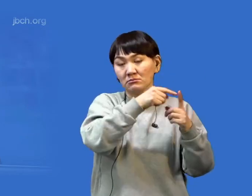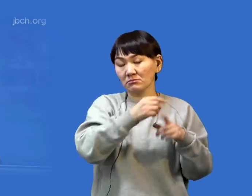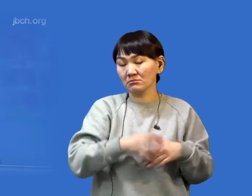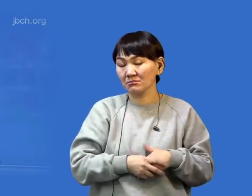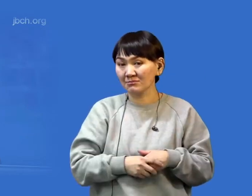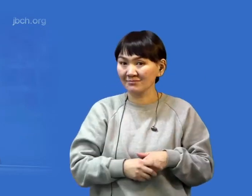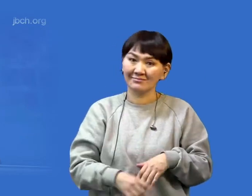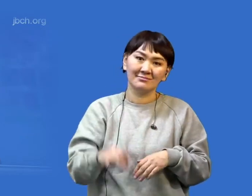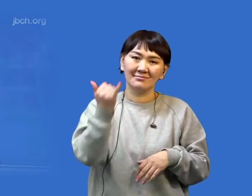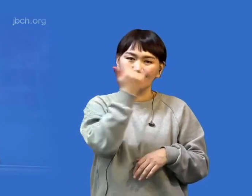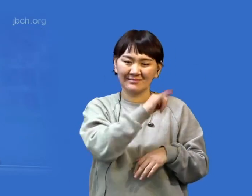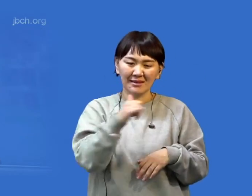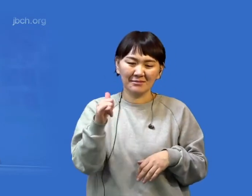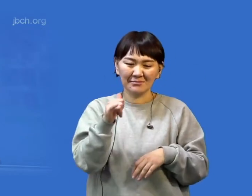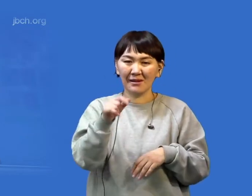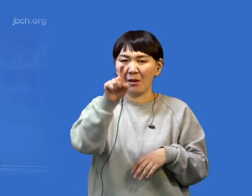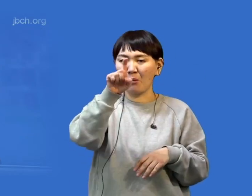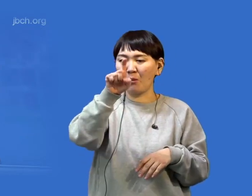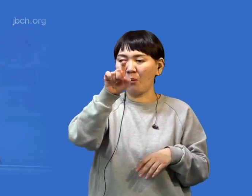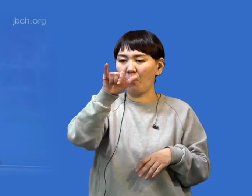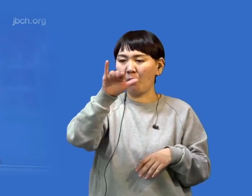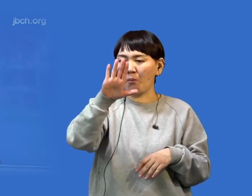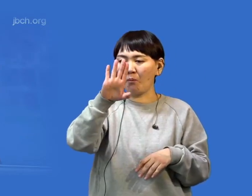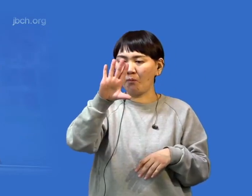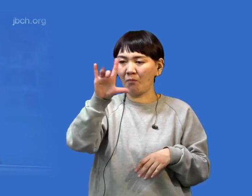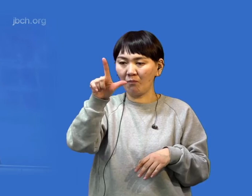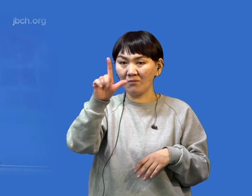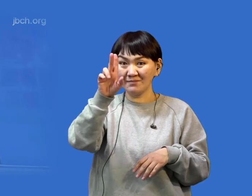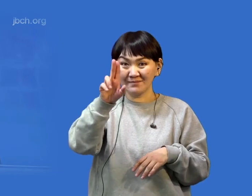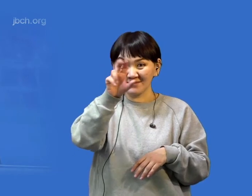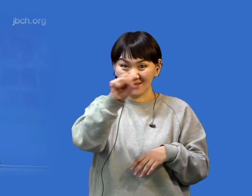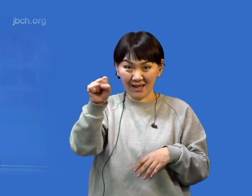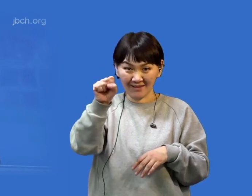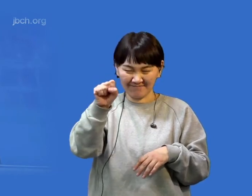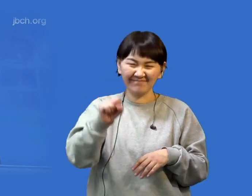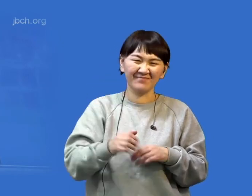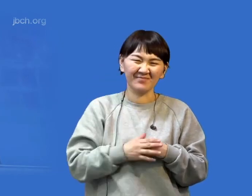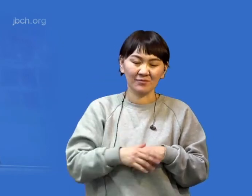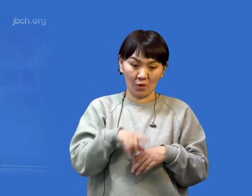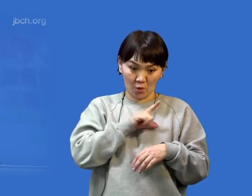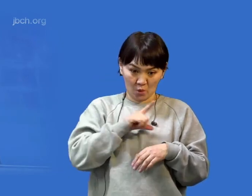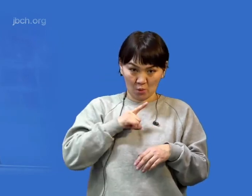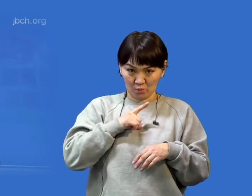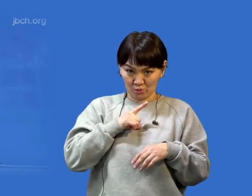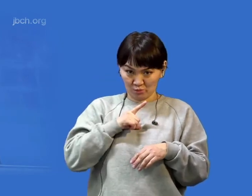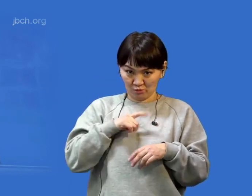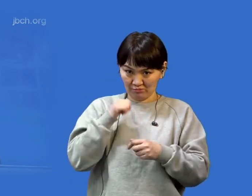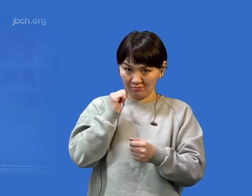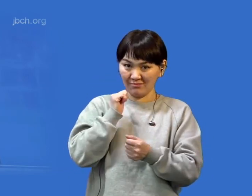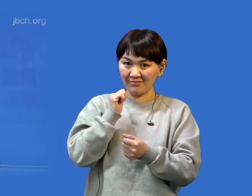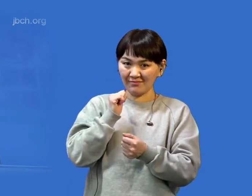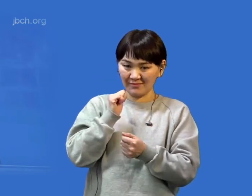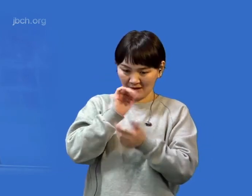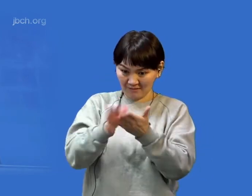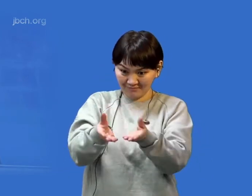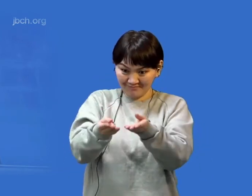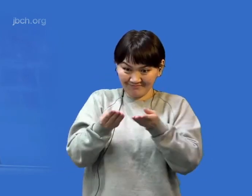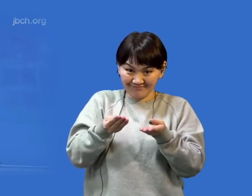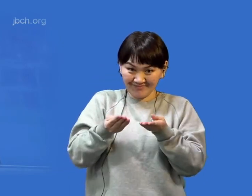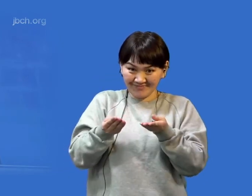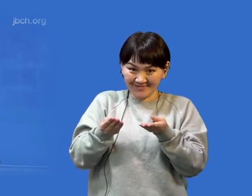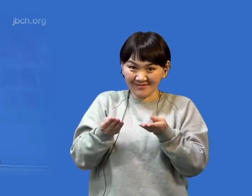Зарим хүмүүс одоо хувцаа энтер юм хийдэг. Өөрийнх нь авсан одоо хувцаа нь өсөх юм бол даралт нь